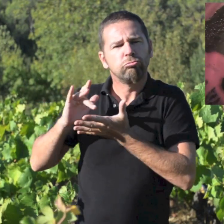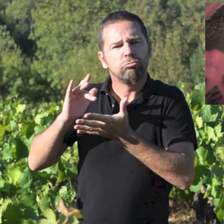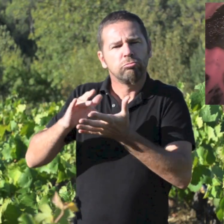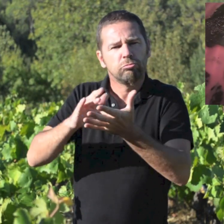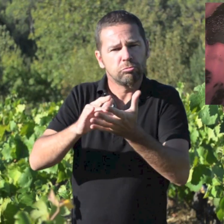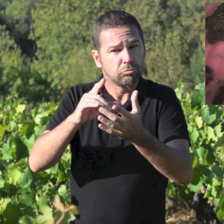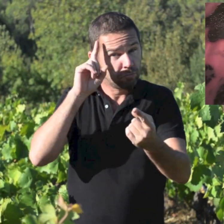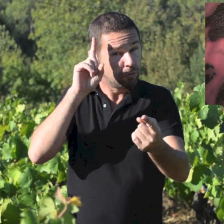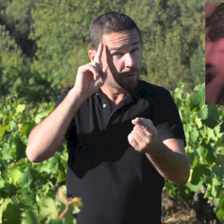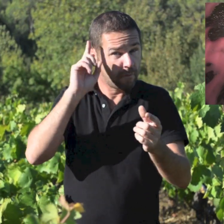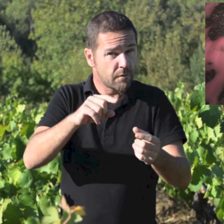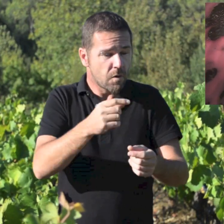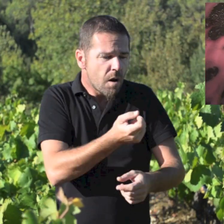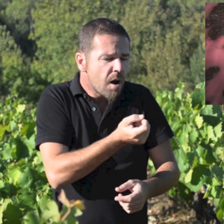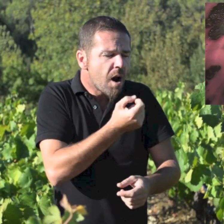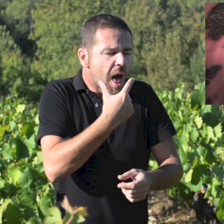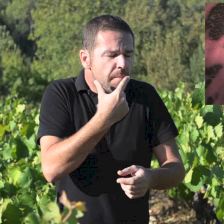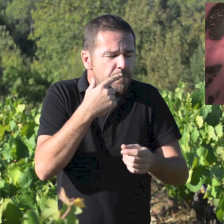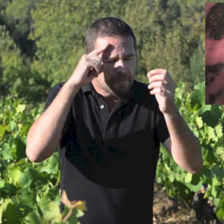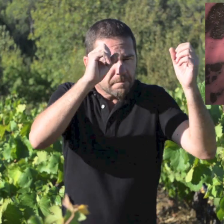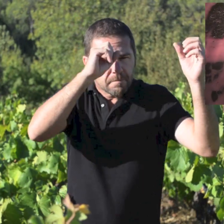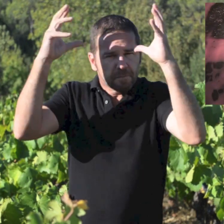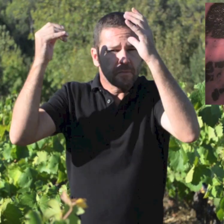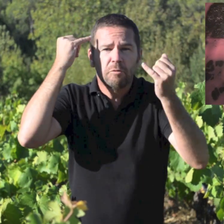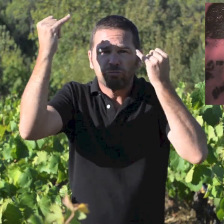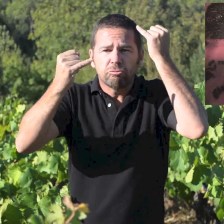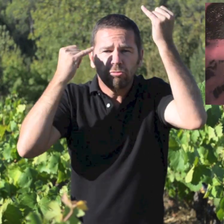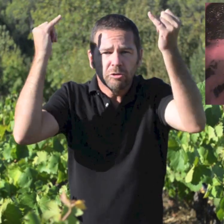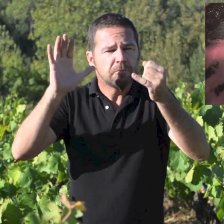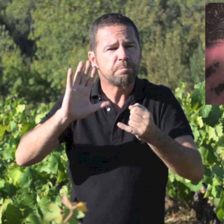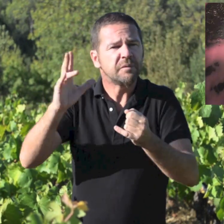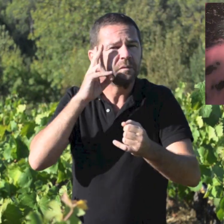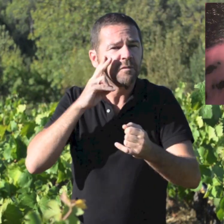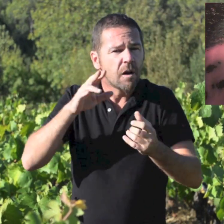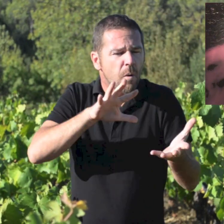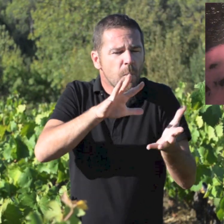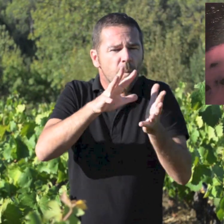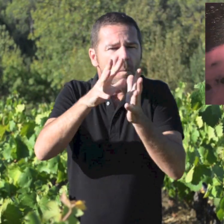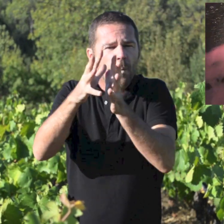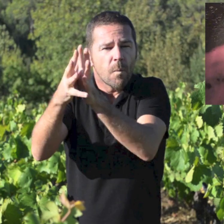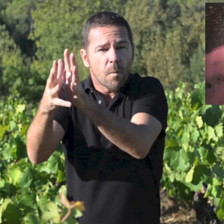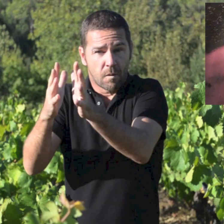vin, le style de vin qu'on va pouvoir faire à partir de ces raisins plus tard.